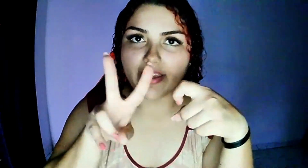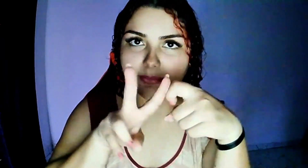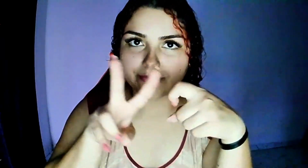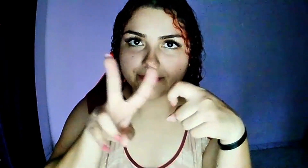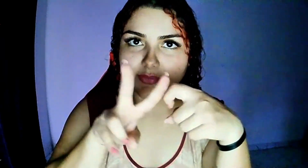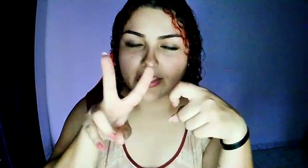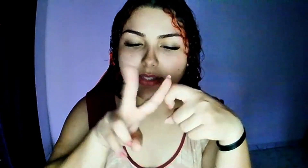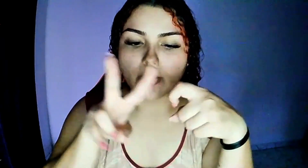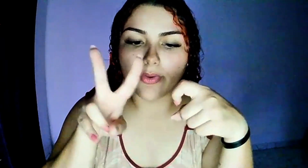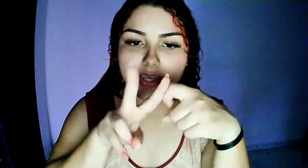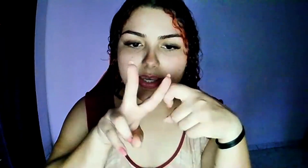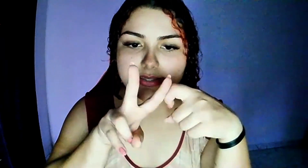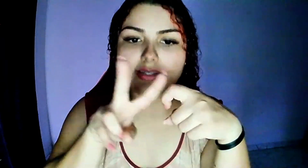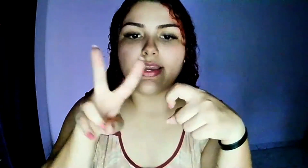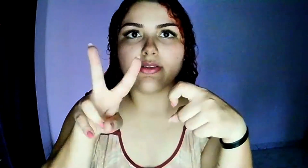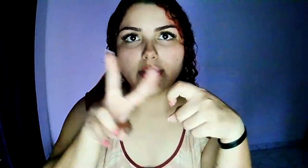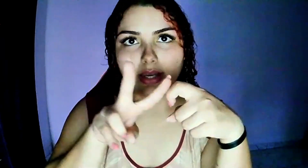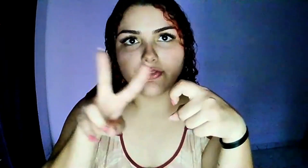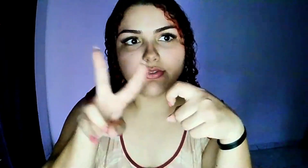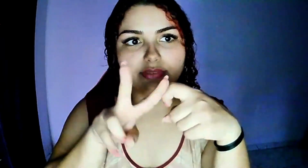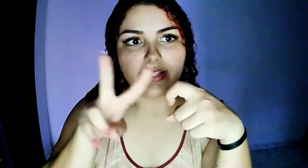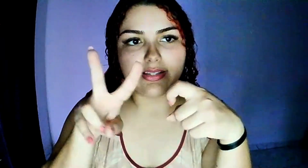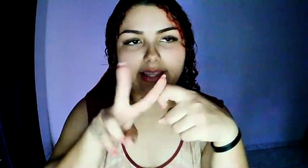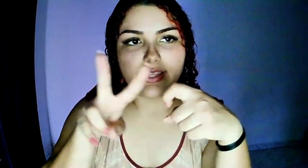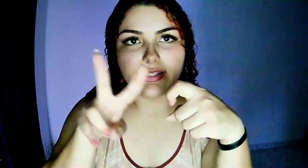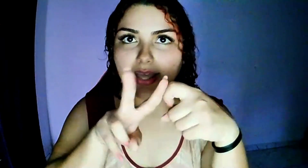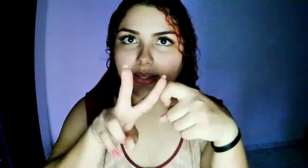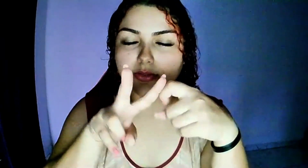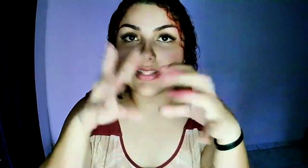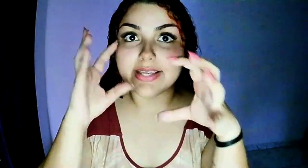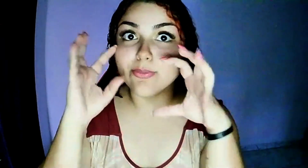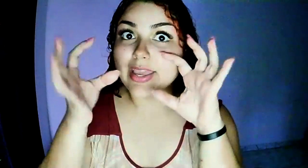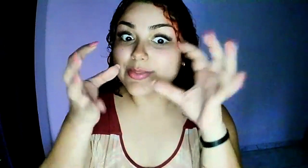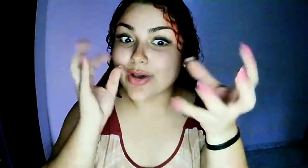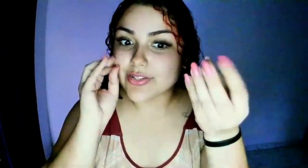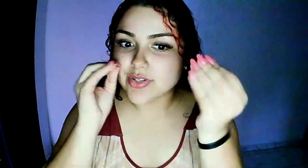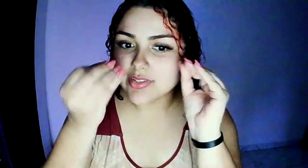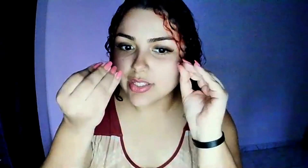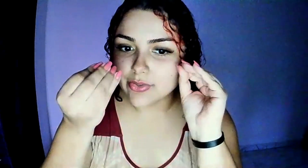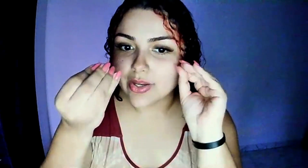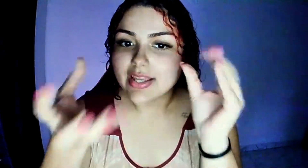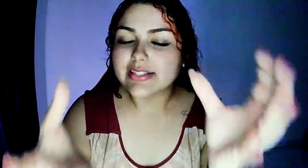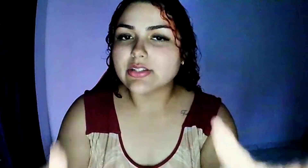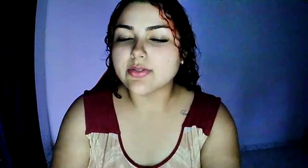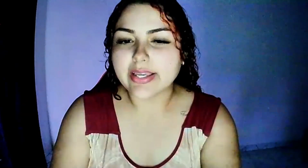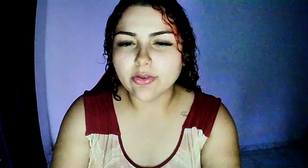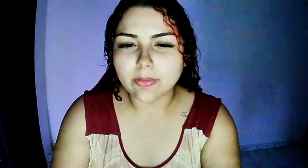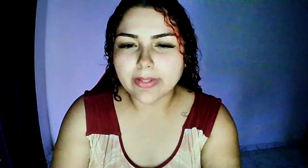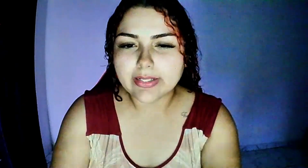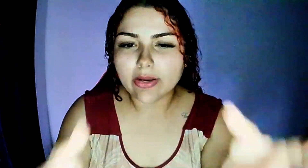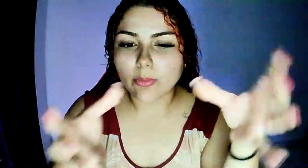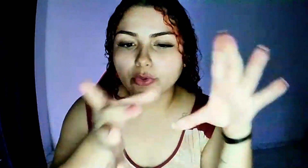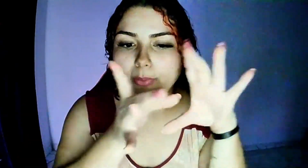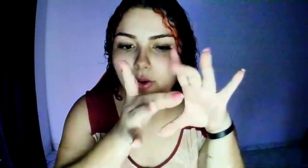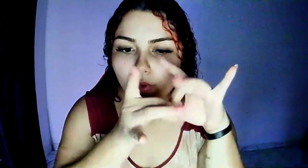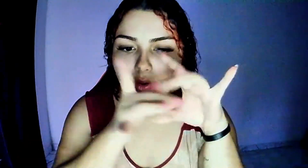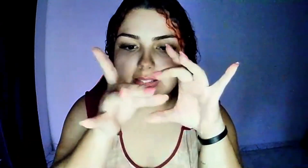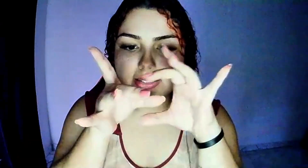V. Então, esse é o sinal de veterinário. Segue o mesmo raciocínio. Vocês conseguem compreender como que uma coisa